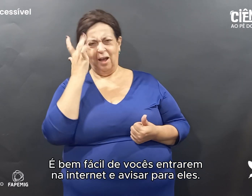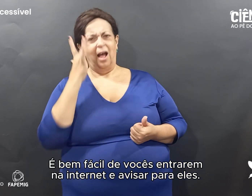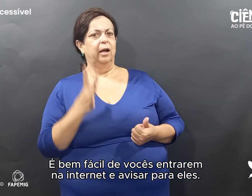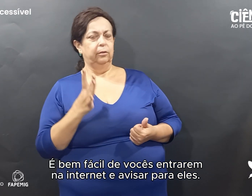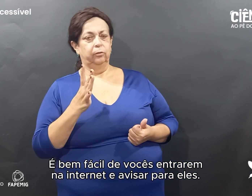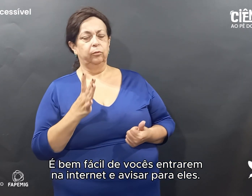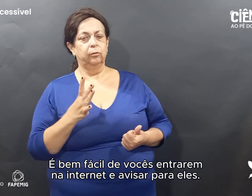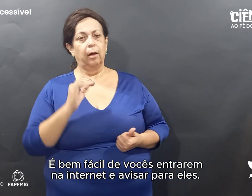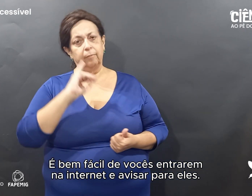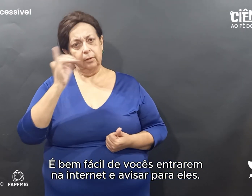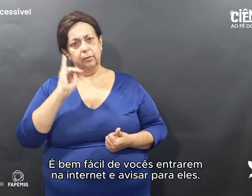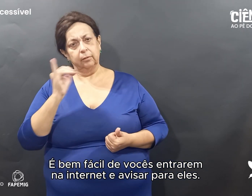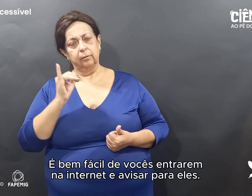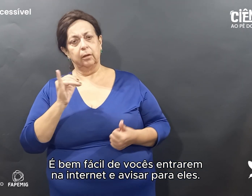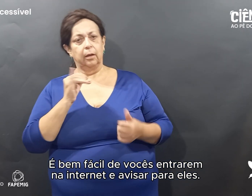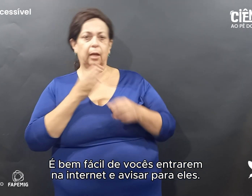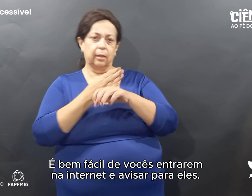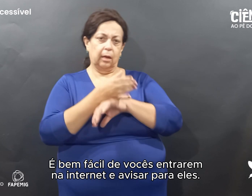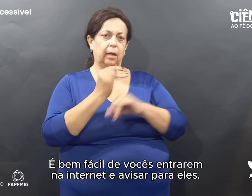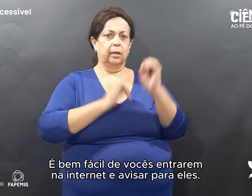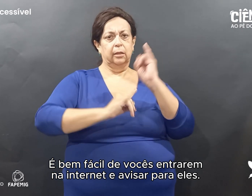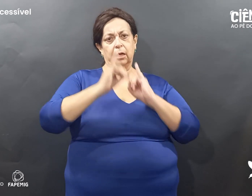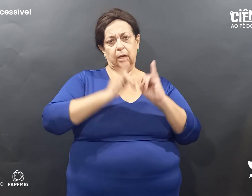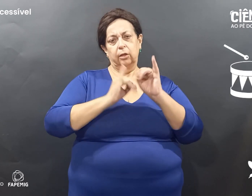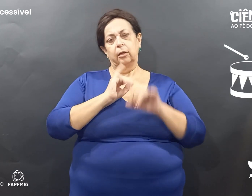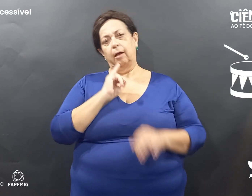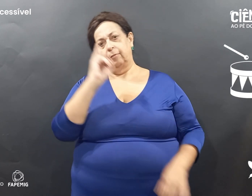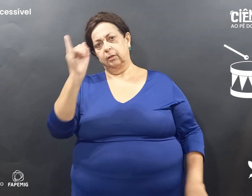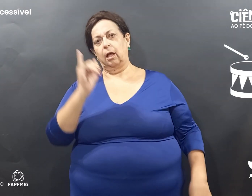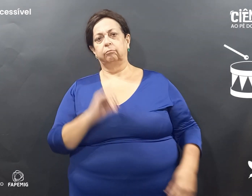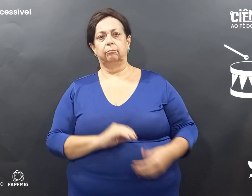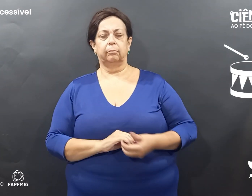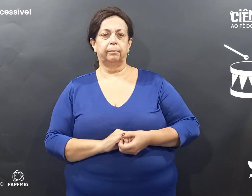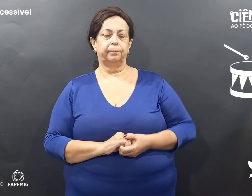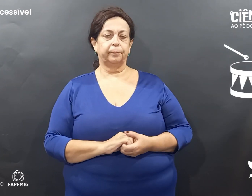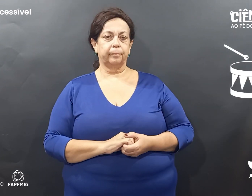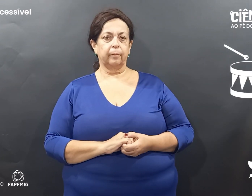de sim. vocês entrarem na internet e avisar para eles.